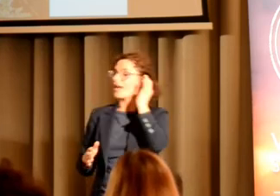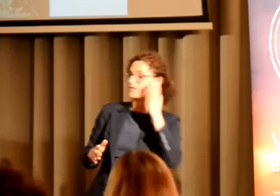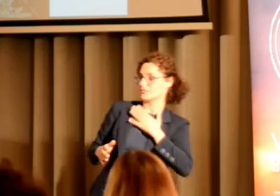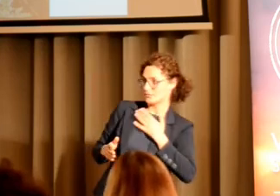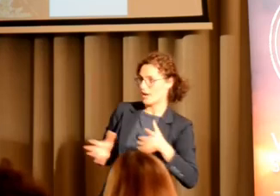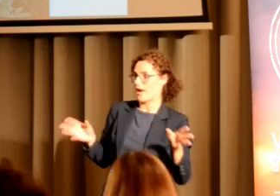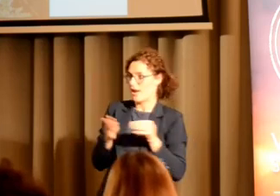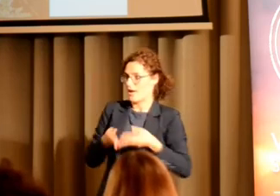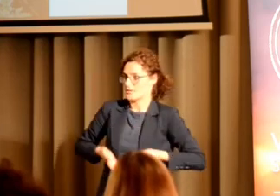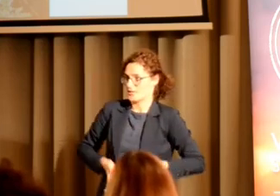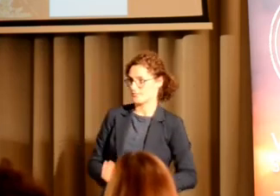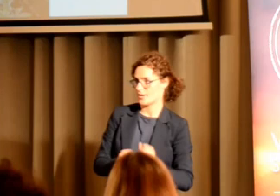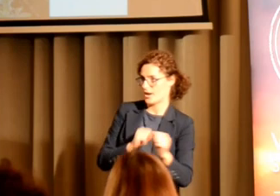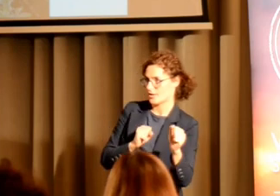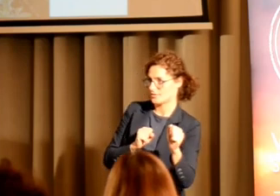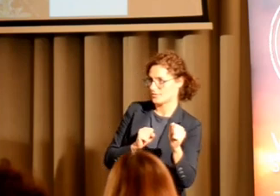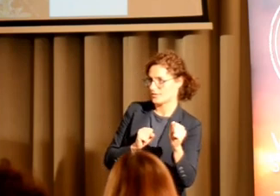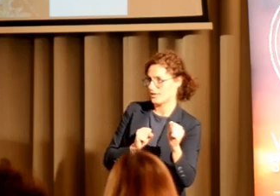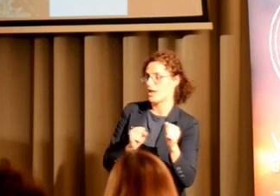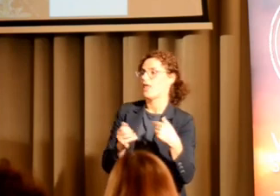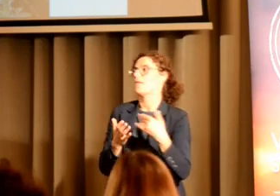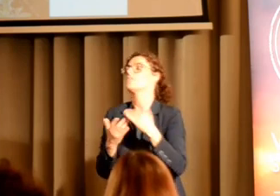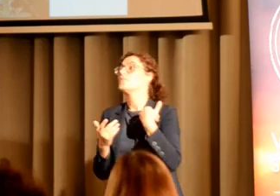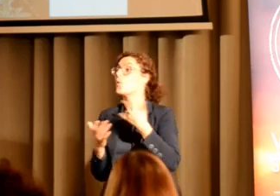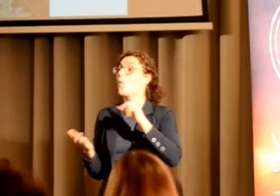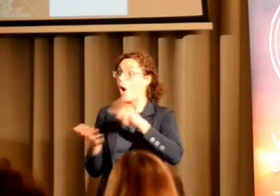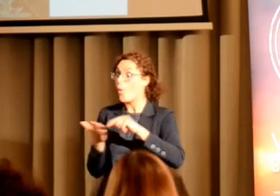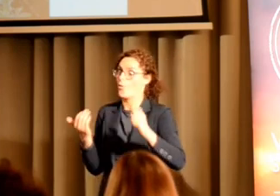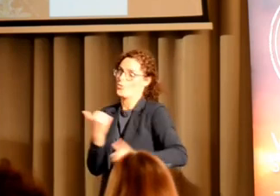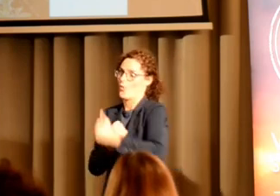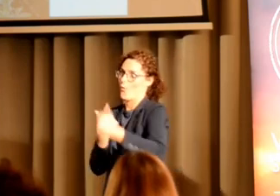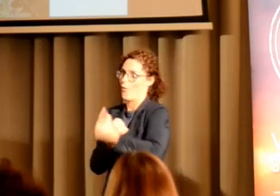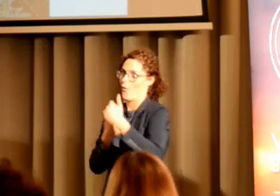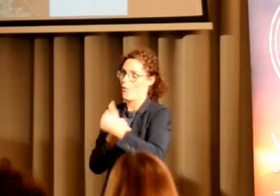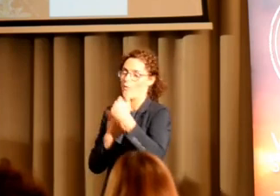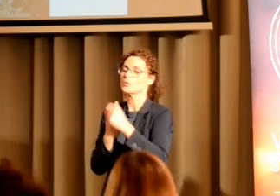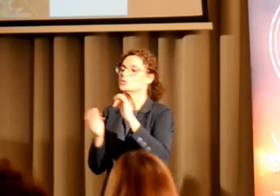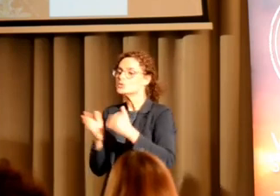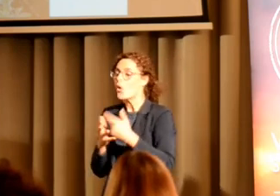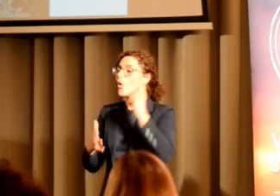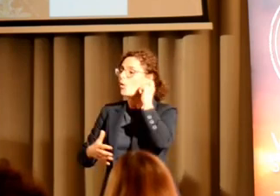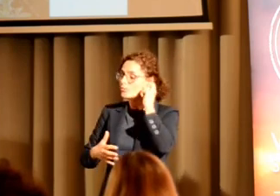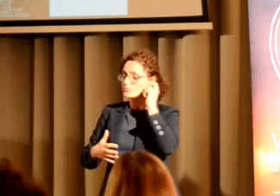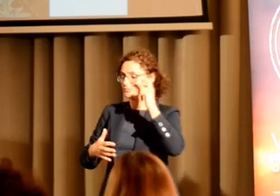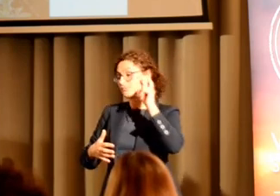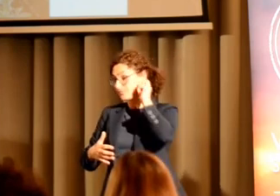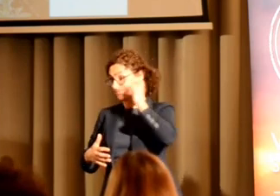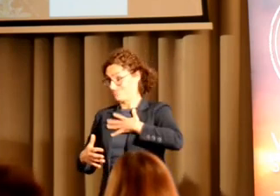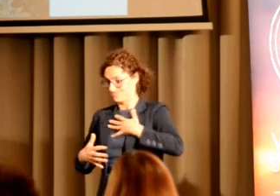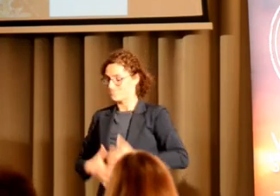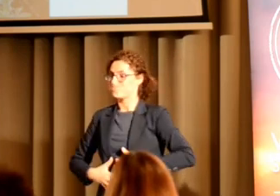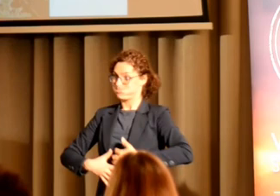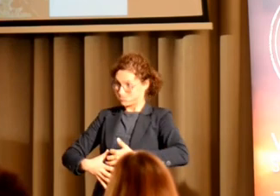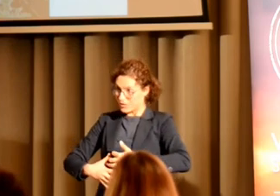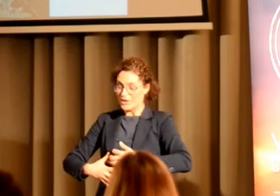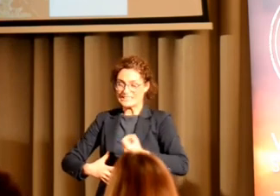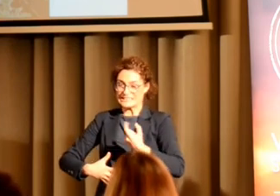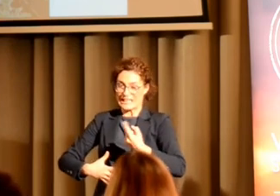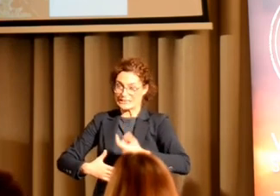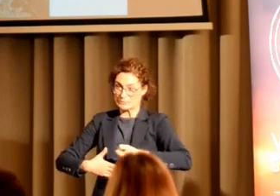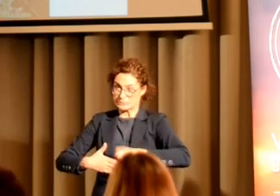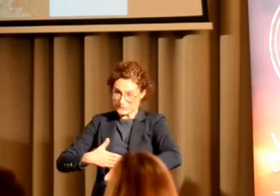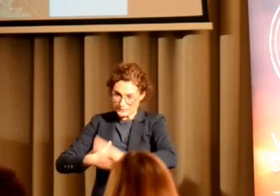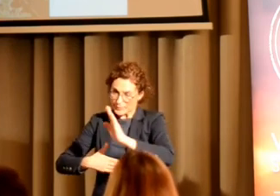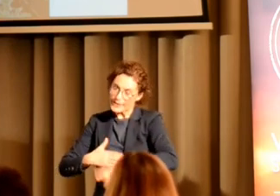GPS-GSM. Mieliśmy na przykład dowód na to, że samiec przynosił ciężarnej samicy, która była już na tak zwanych ostatnich